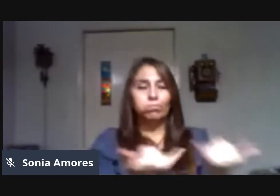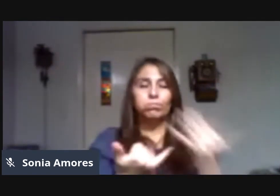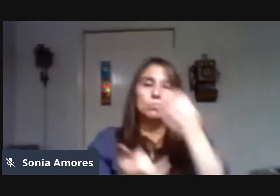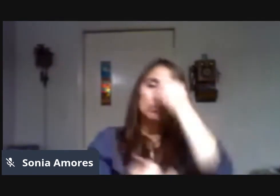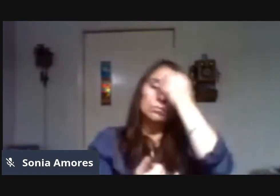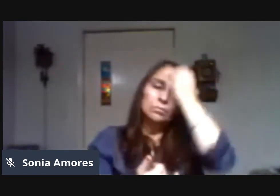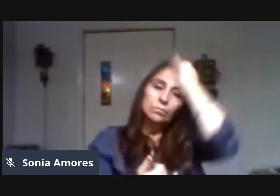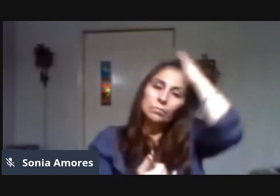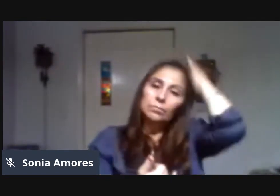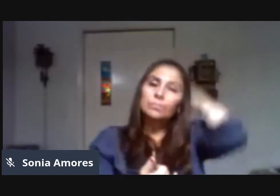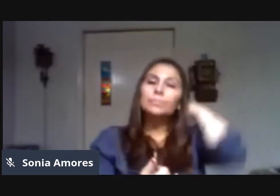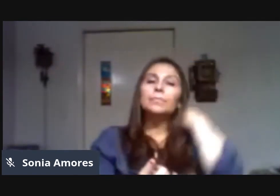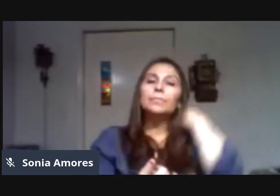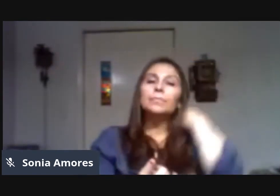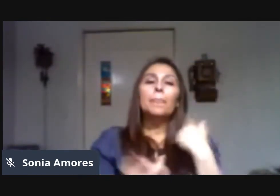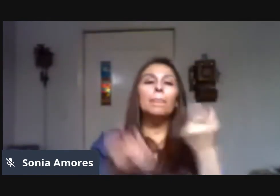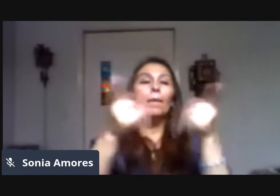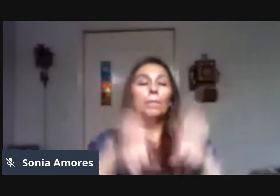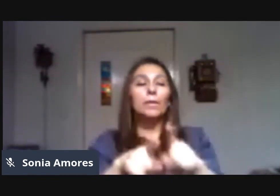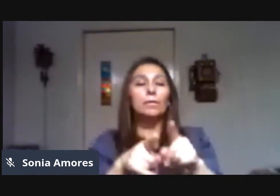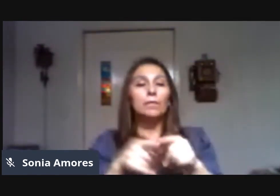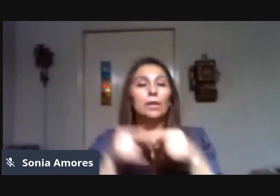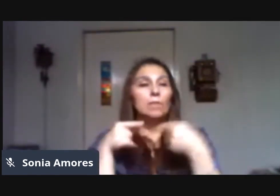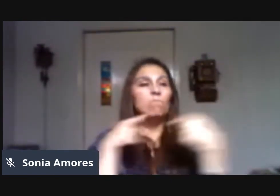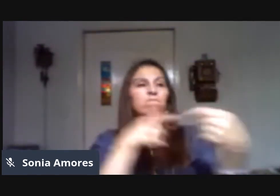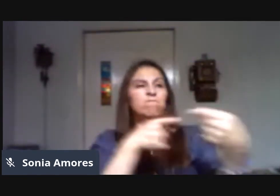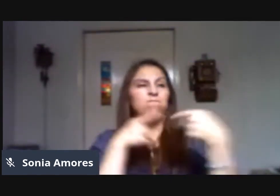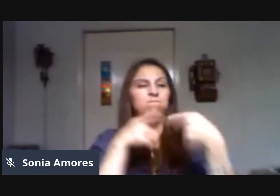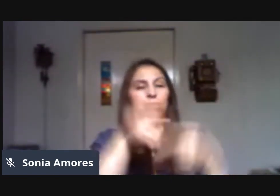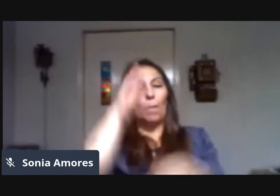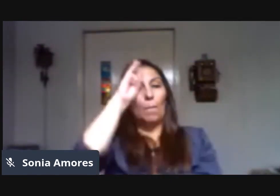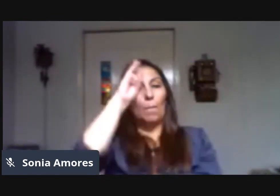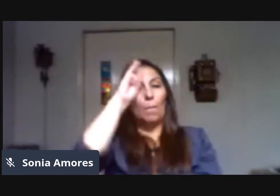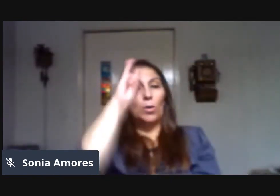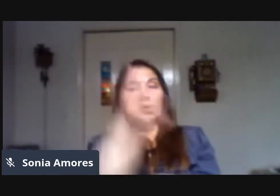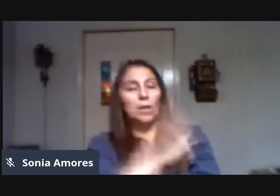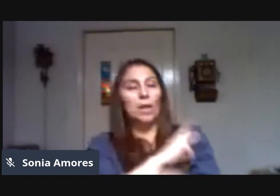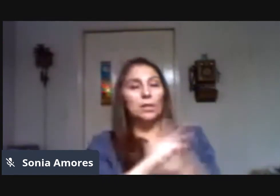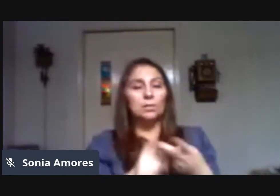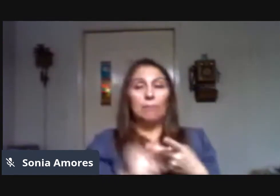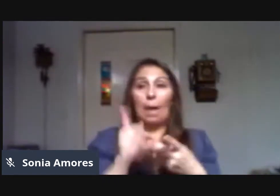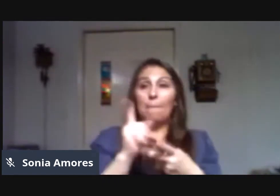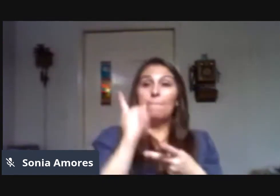Además de eso, tenemos enfrentamientos militares, la amenaza de uso de armas